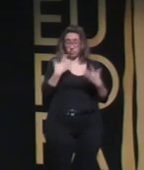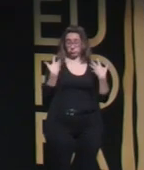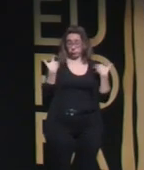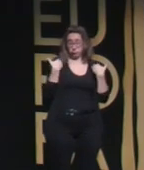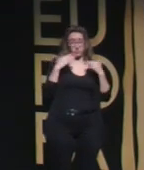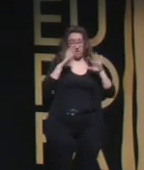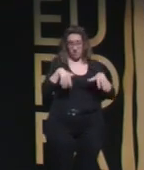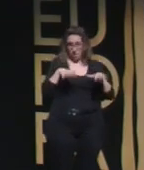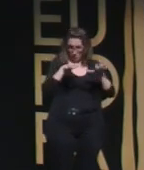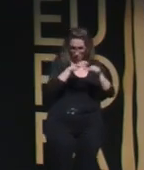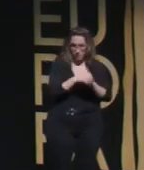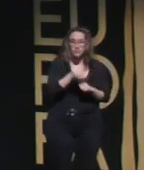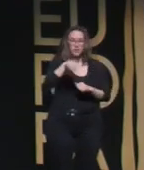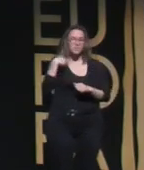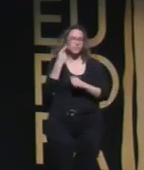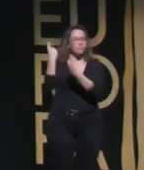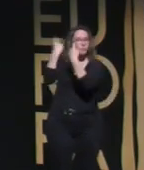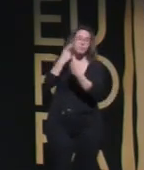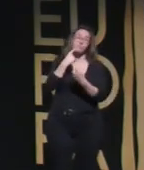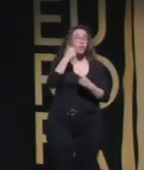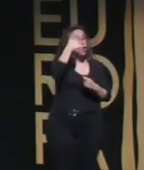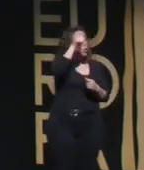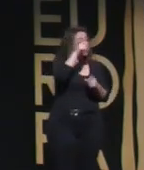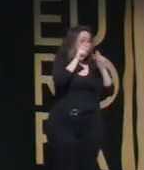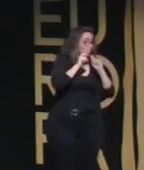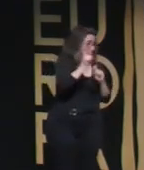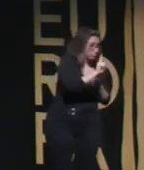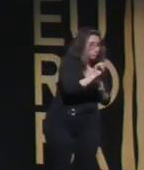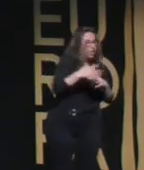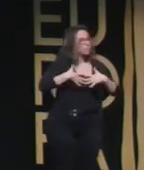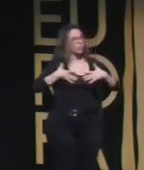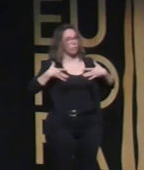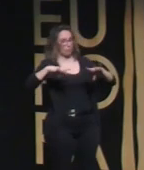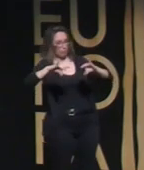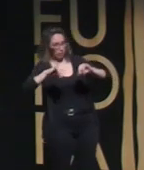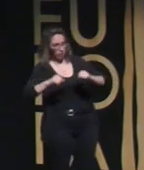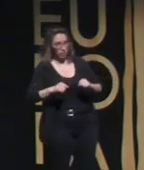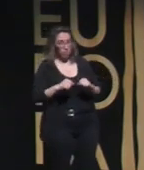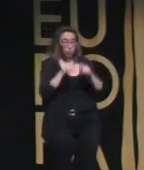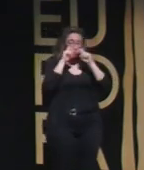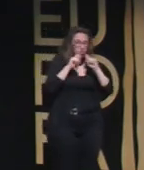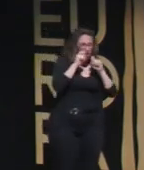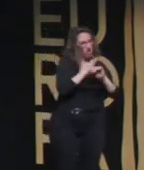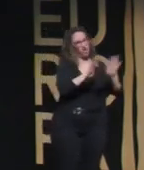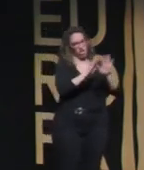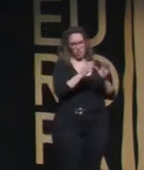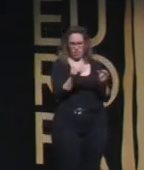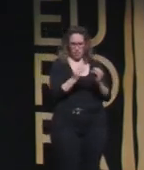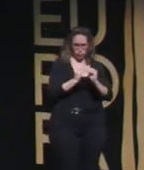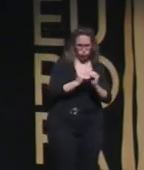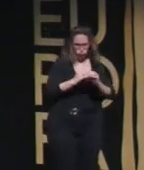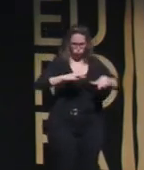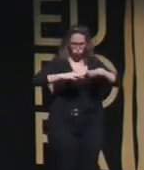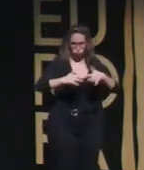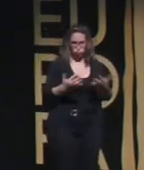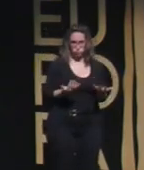los hombres no lloran, por ejemplo, o que las emociones no sirven para mucho, ¿vale? ¿De qué te sirve llorar? Tienes que actuar, tienes que hacer. Esto no sirve para nada, ¿no? La sociedad